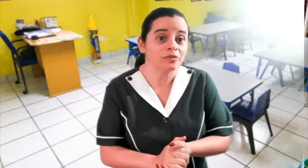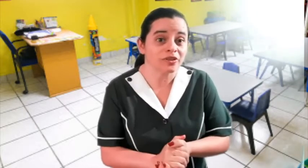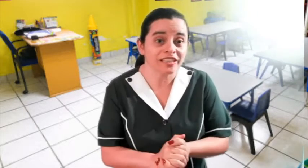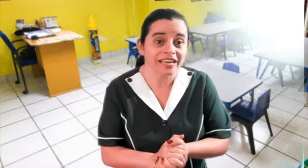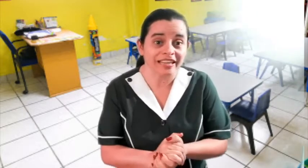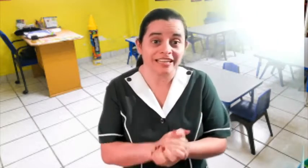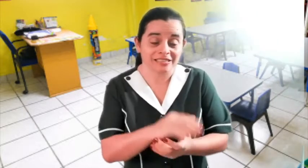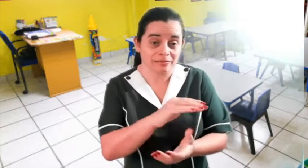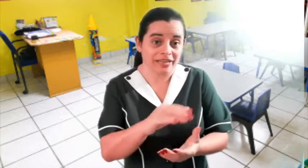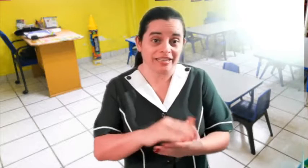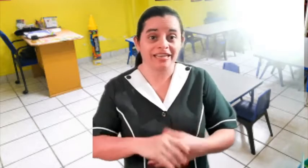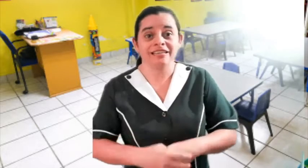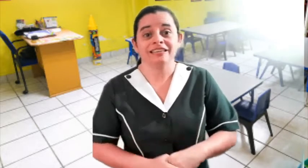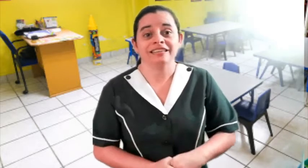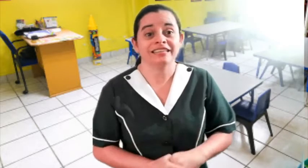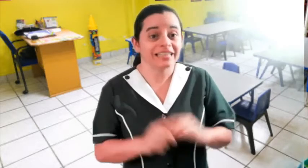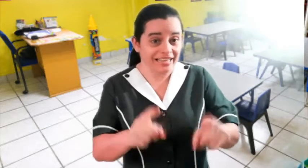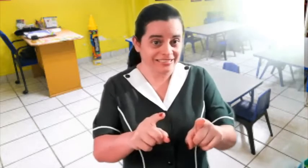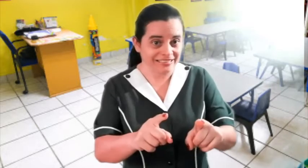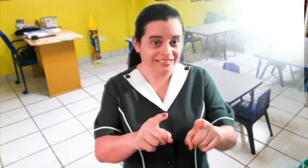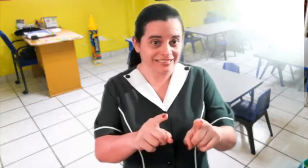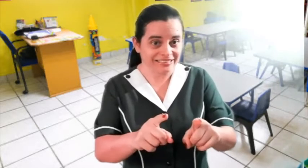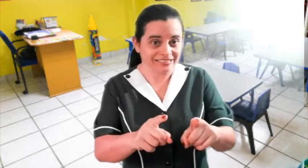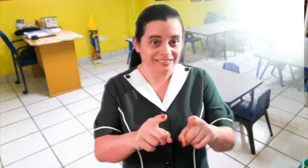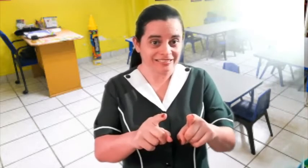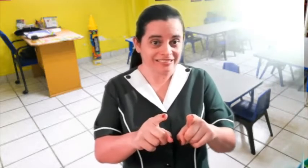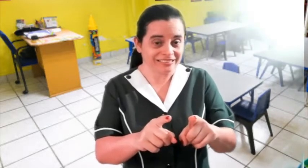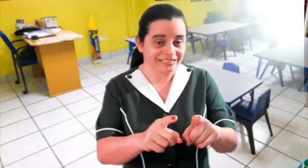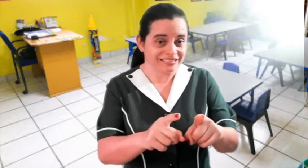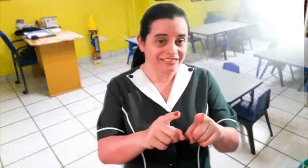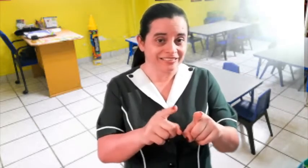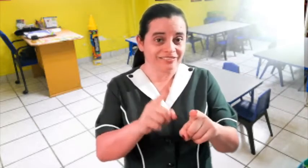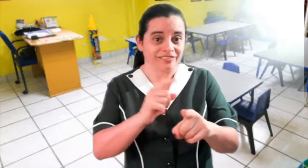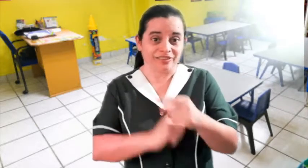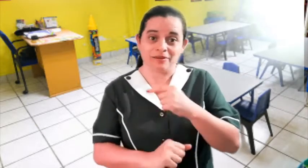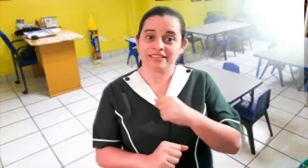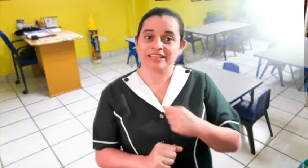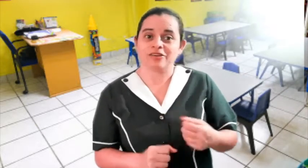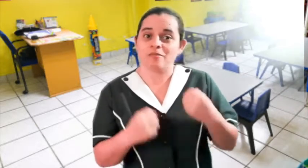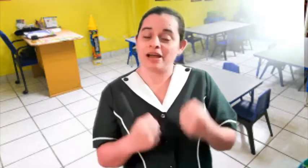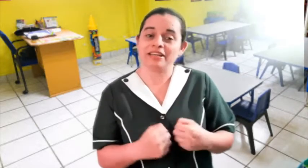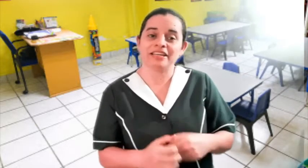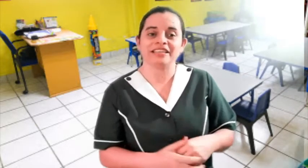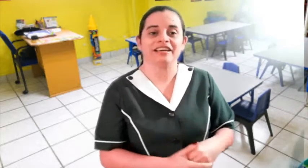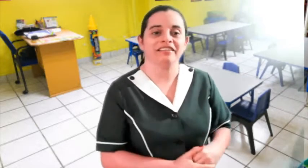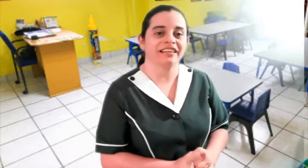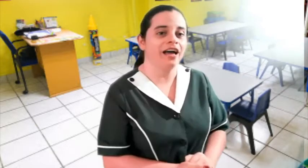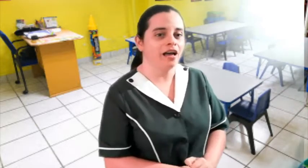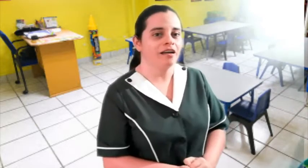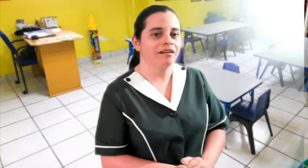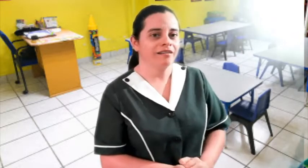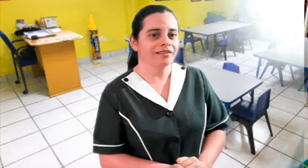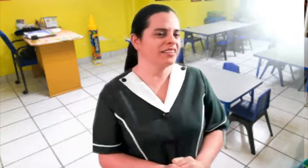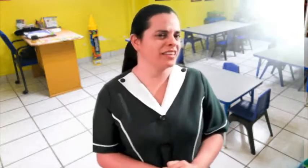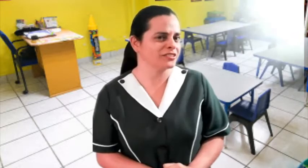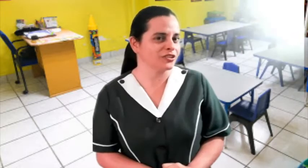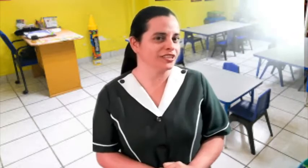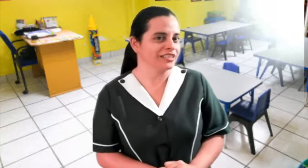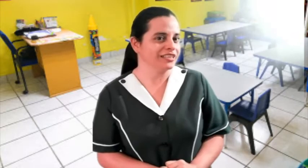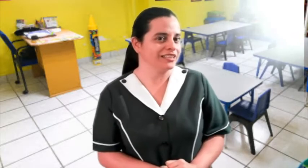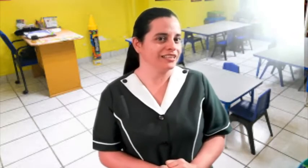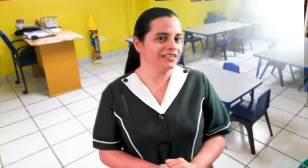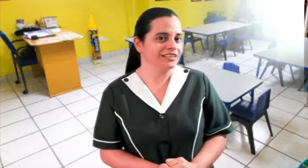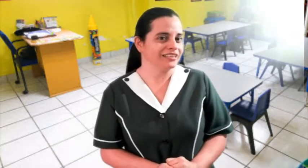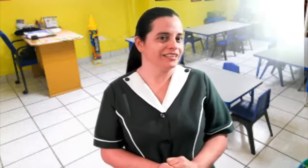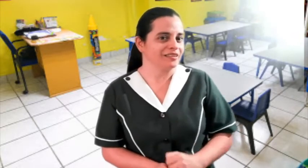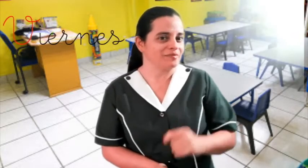el último día de la semana de clases, vamos a estar con más energía, ¿verdad? ¿Qué día es hoy?